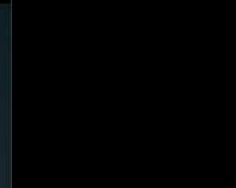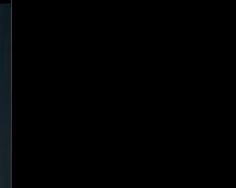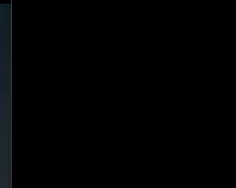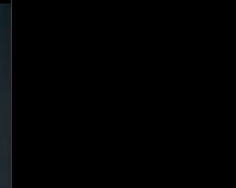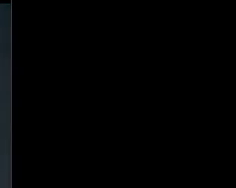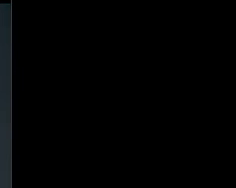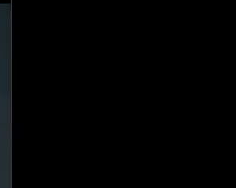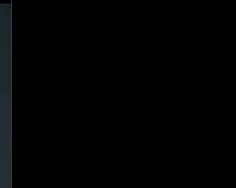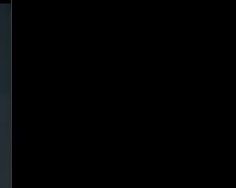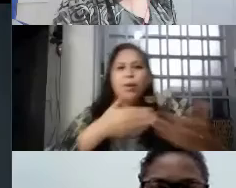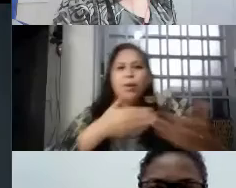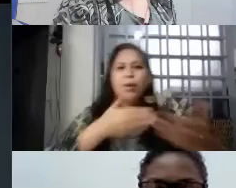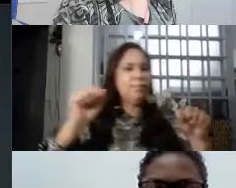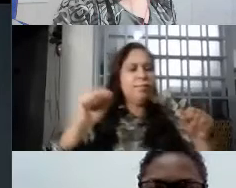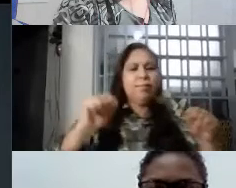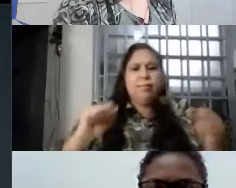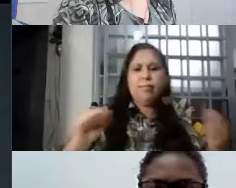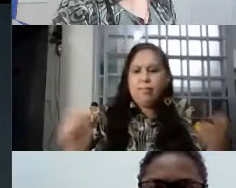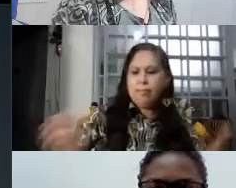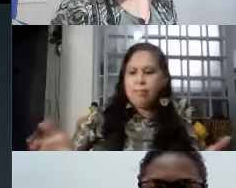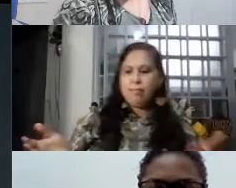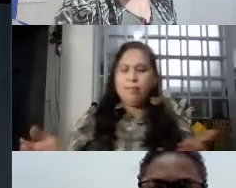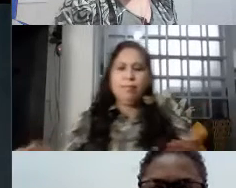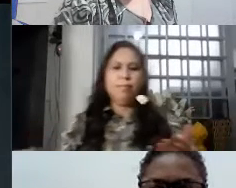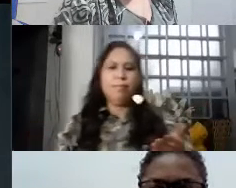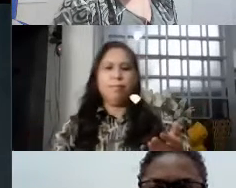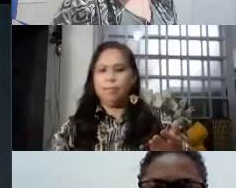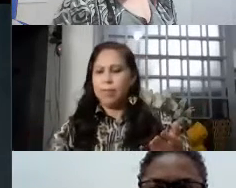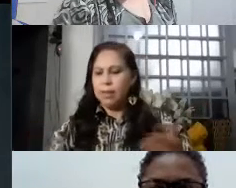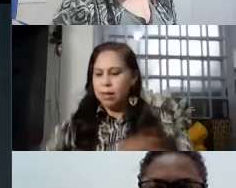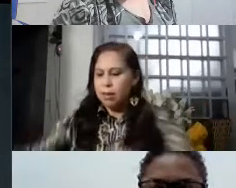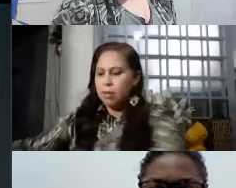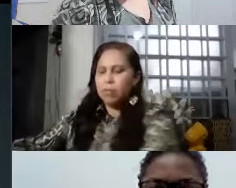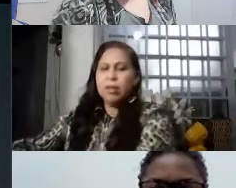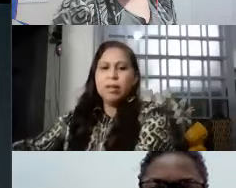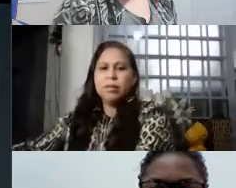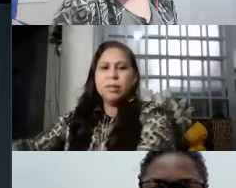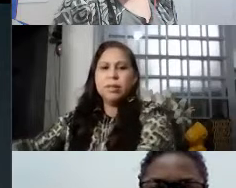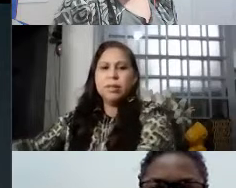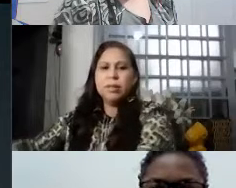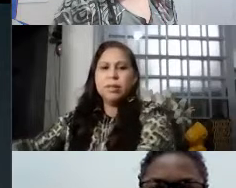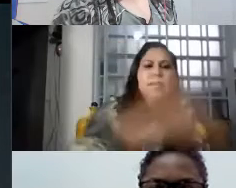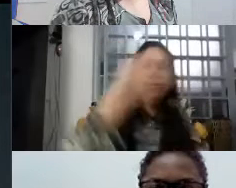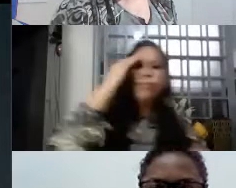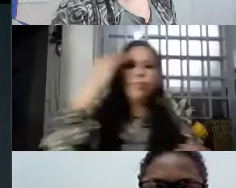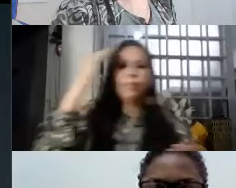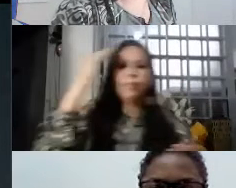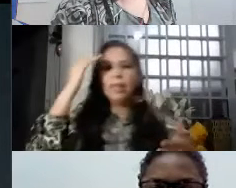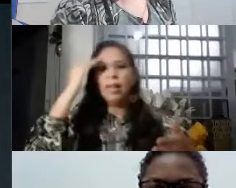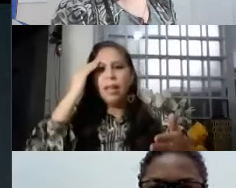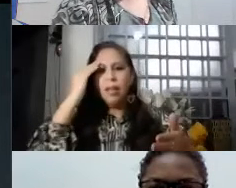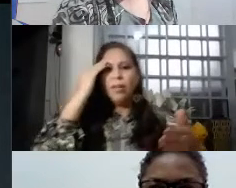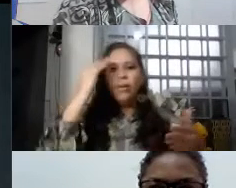nosso amor não vai morrer. Vou pedir ao céu,